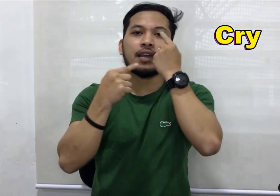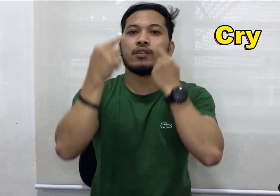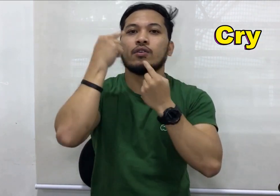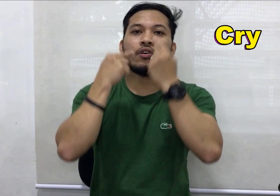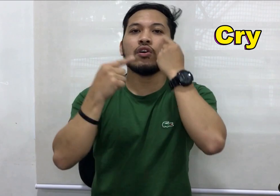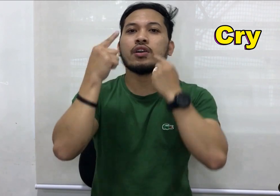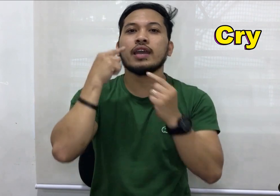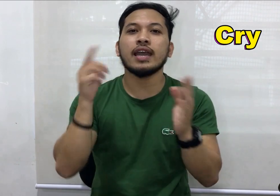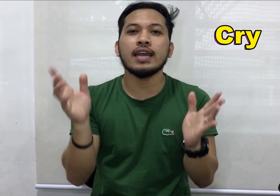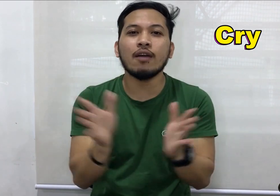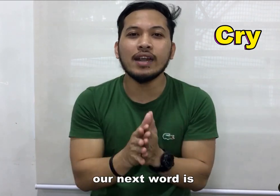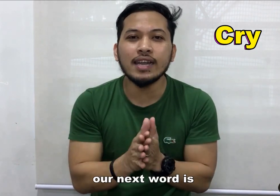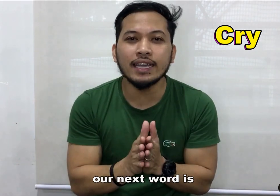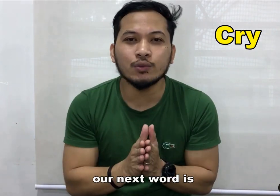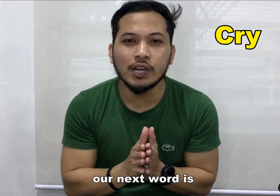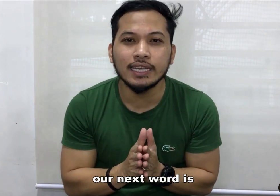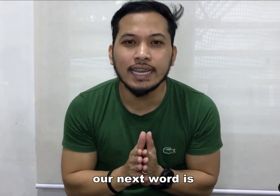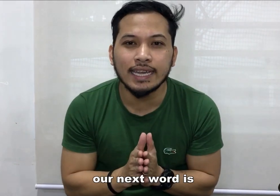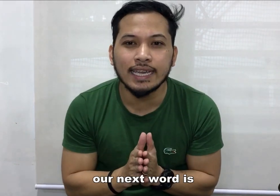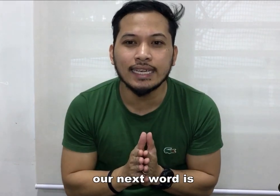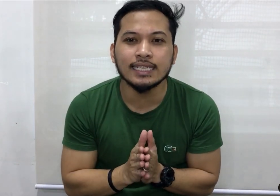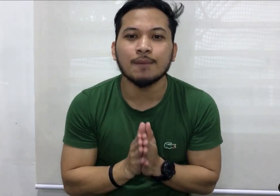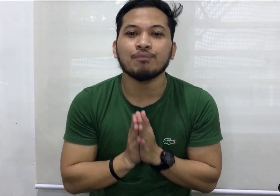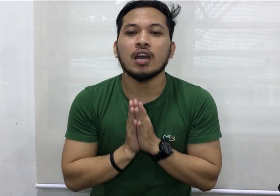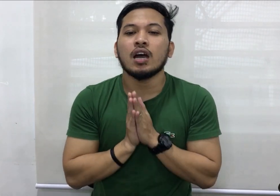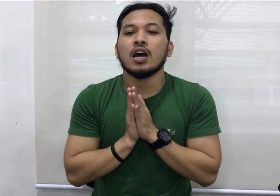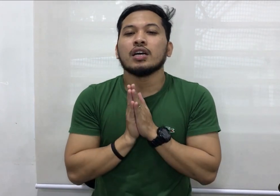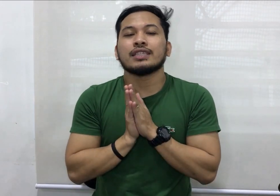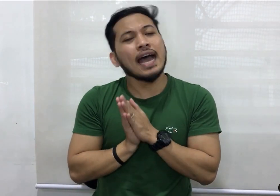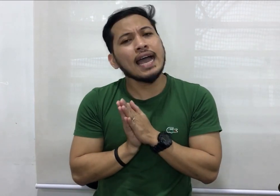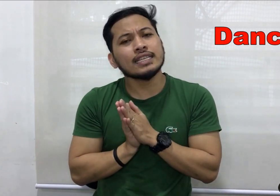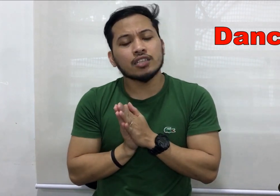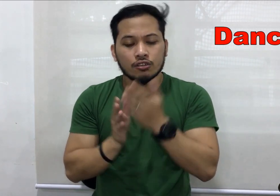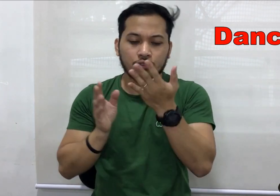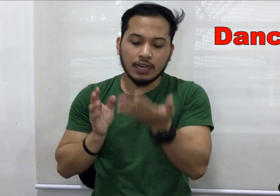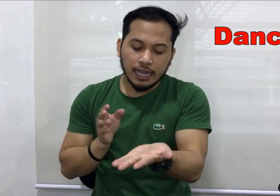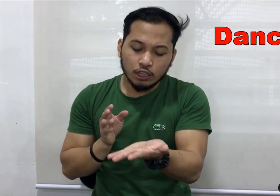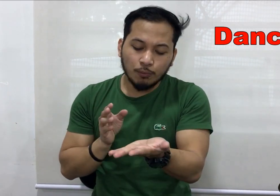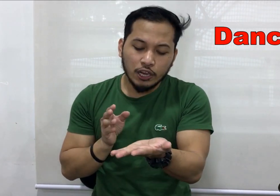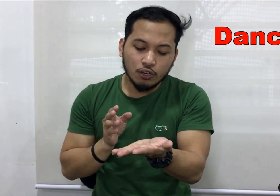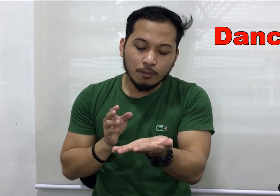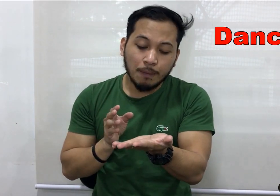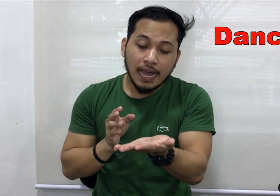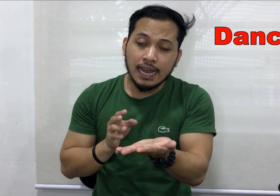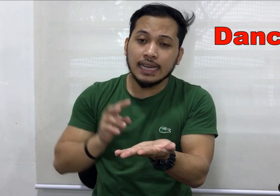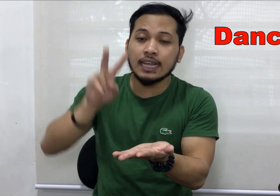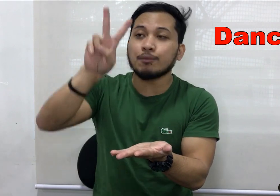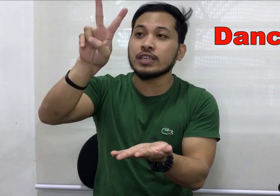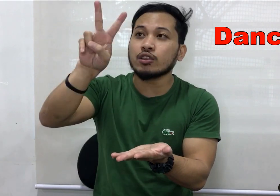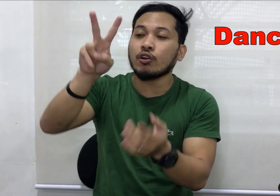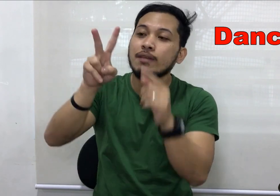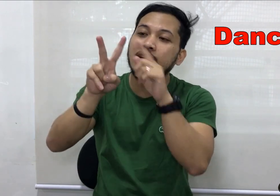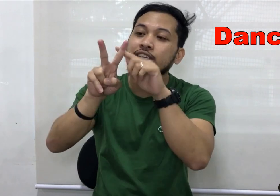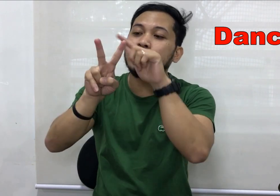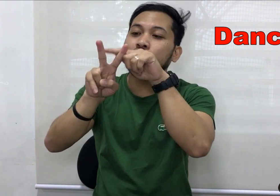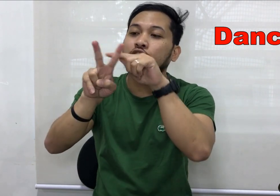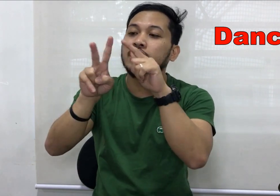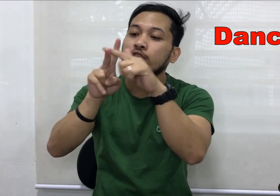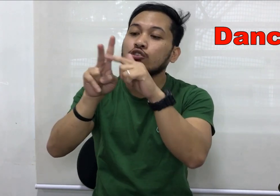Cry. Okay, our next word is dance. So, nakaganto po yung pala, tapos ito, imagine nyo, ito